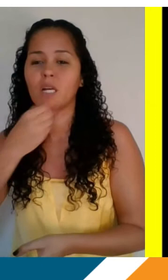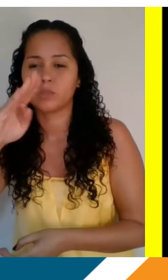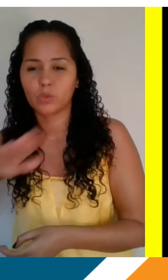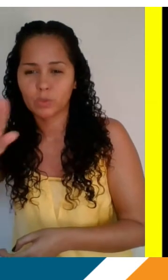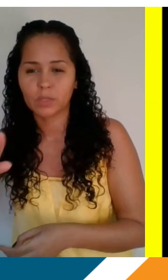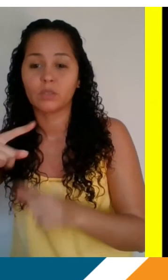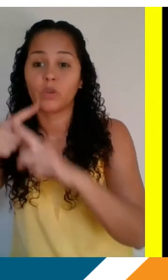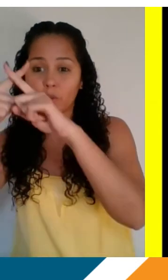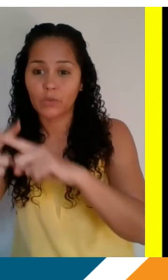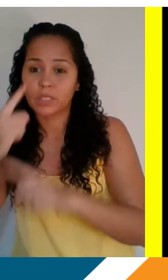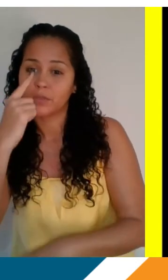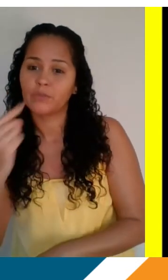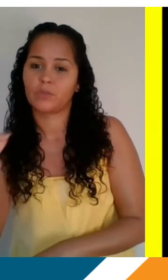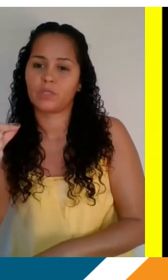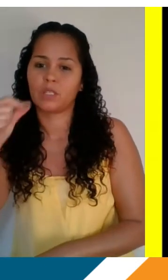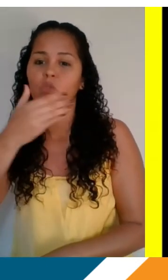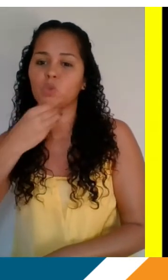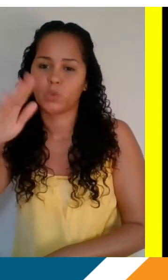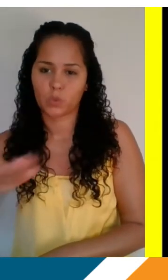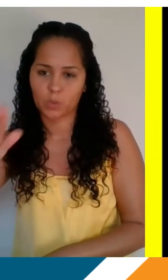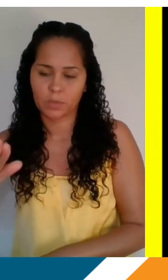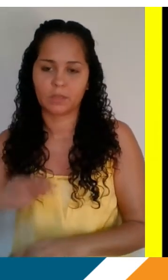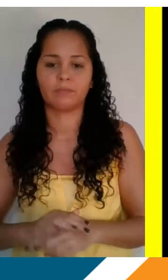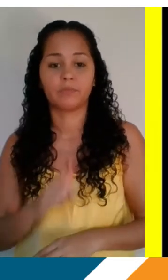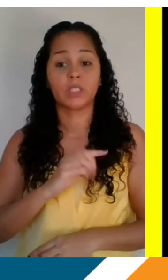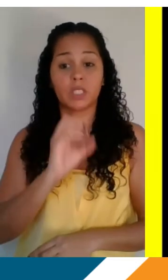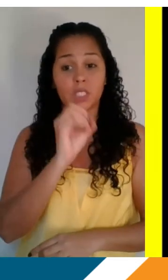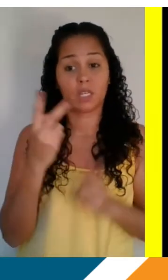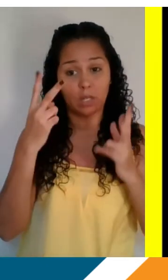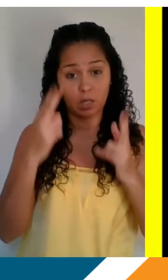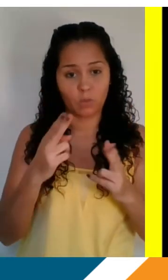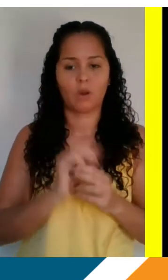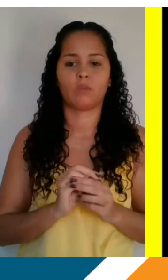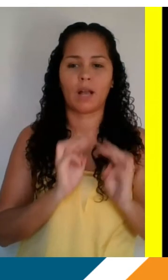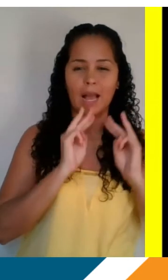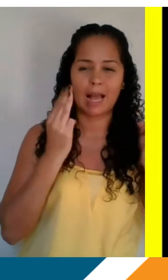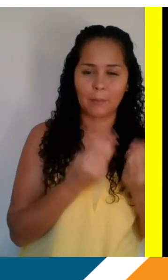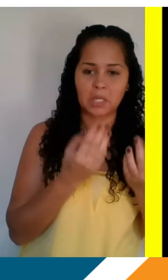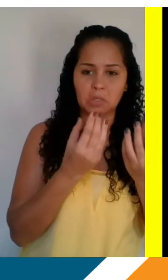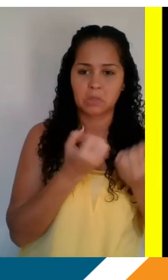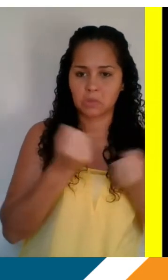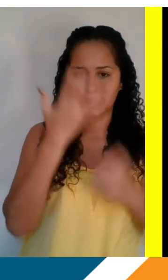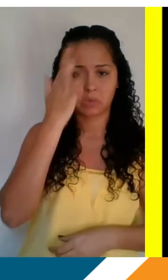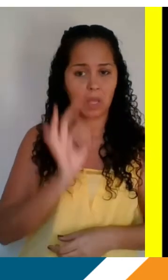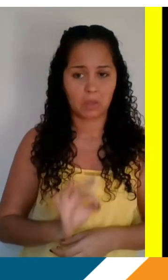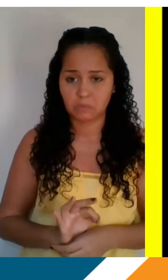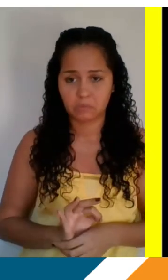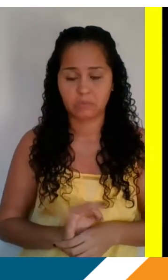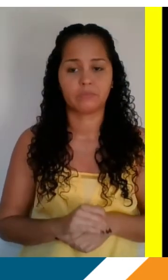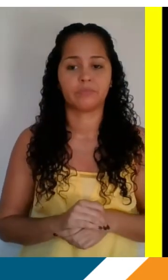a velocidade do menino. Então, a gente tem aqui que zero é igual. A massa do carrinho a gente não sabe qual é o